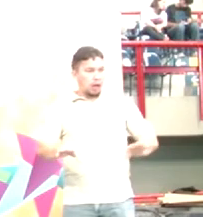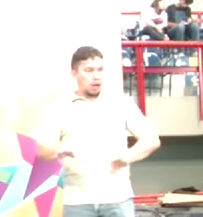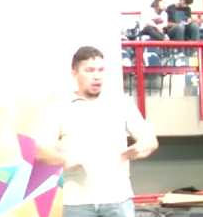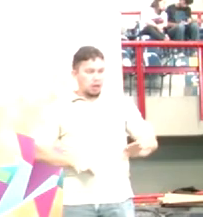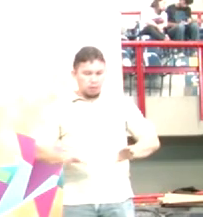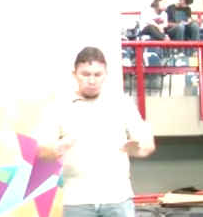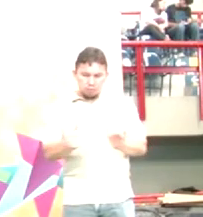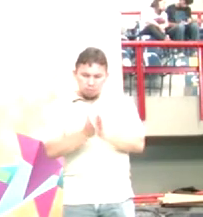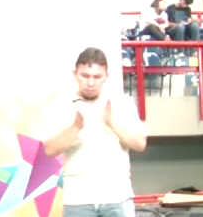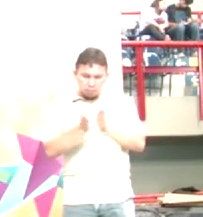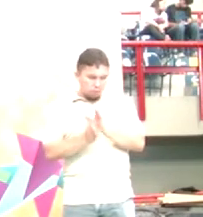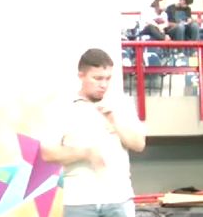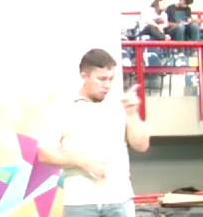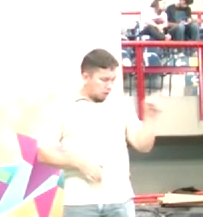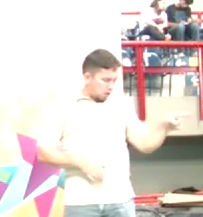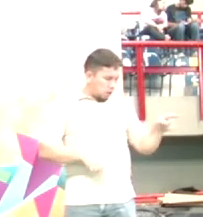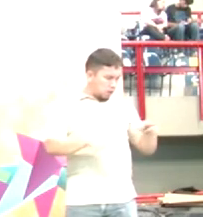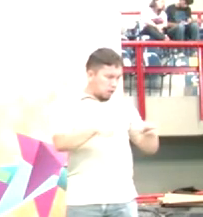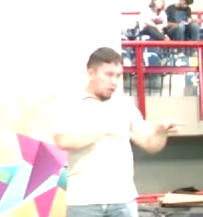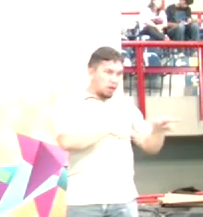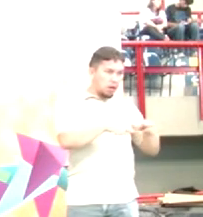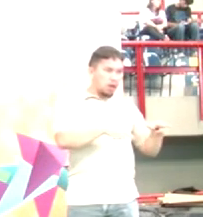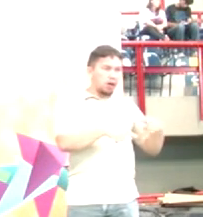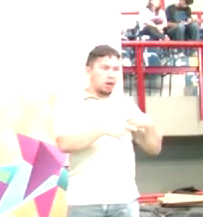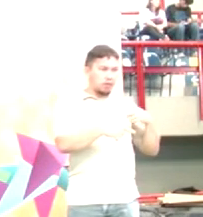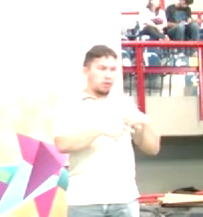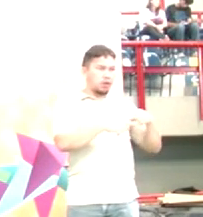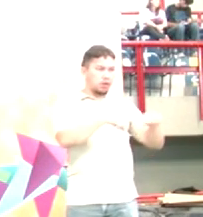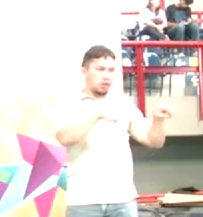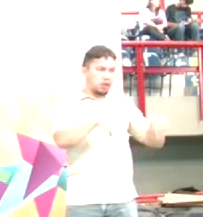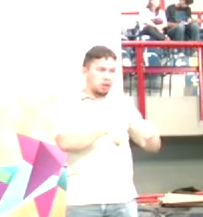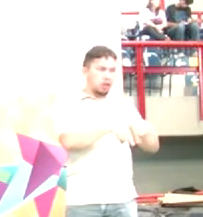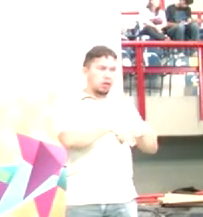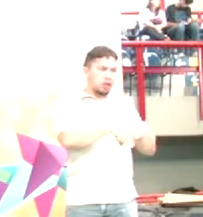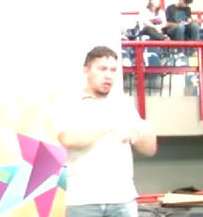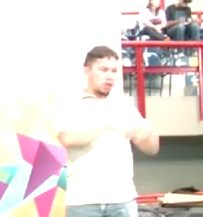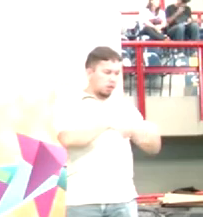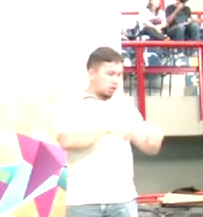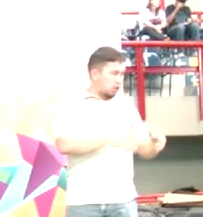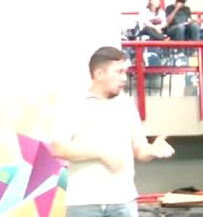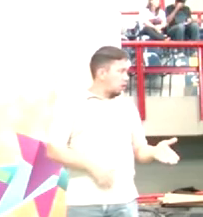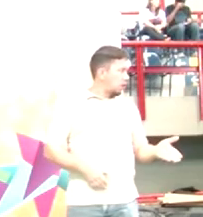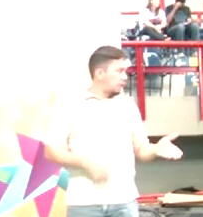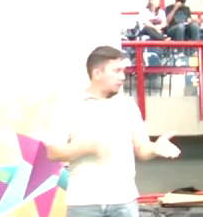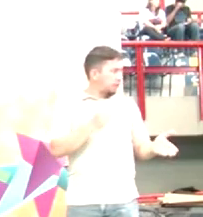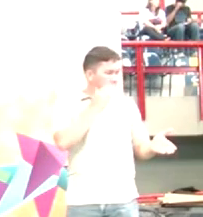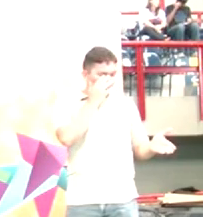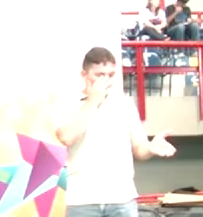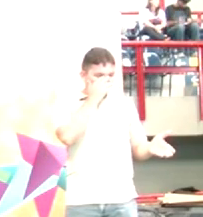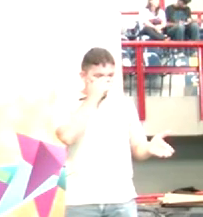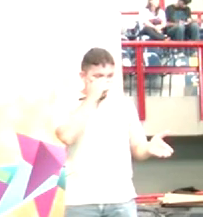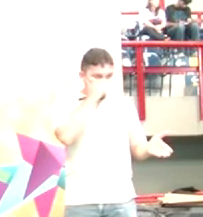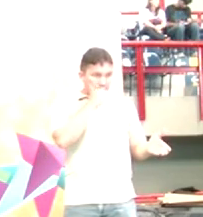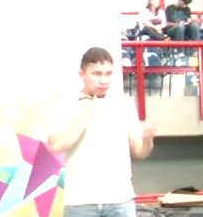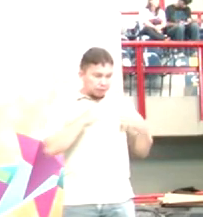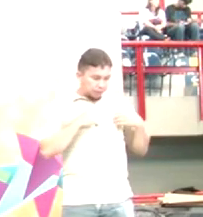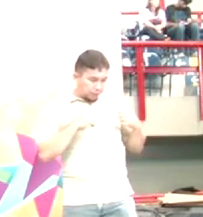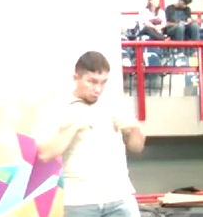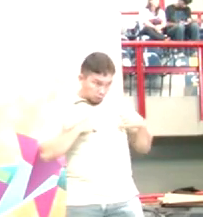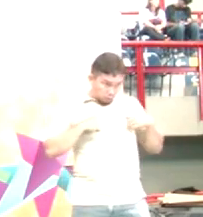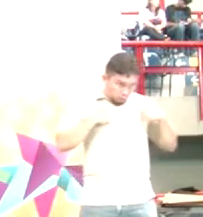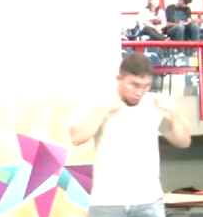lá em Canudos eu tenho emprego, eu tenho terra, entendeu? O conselheiro vai